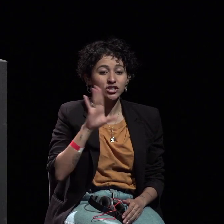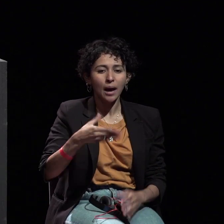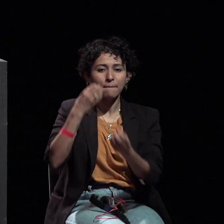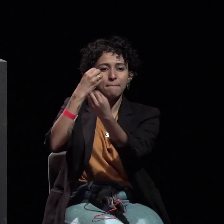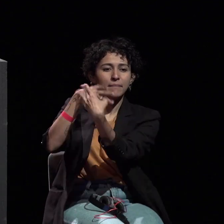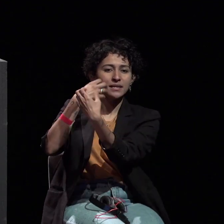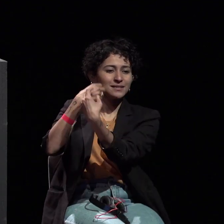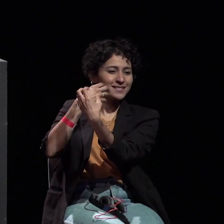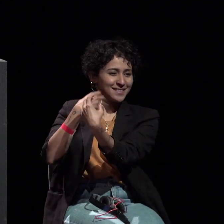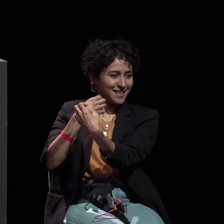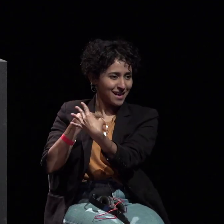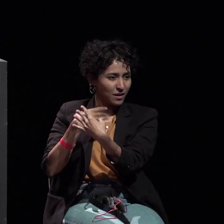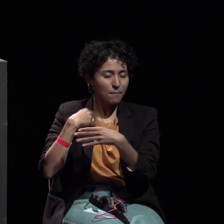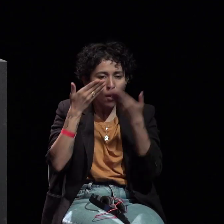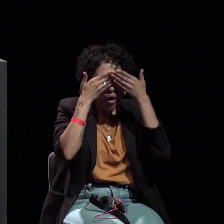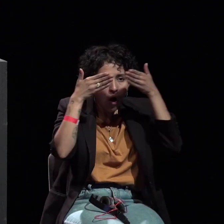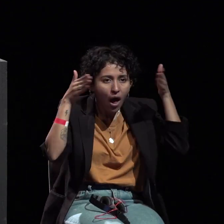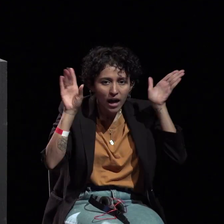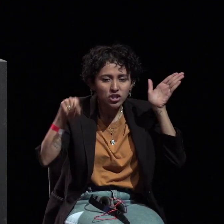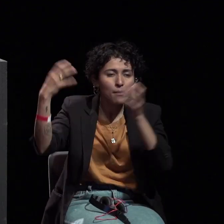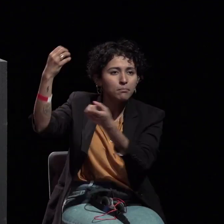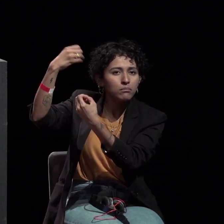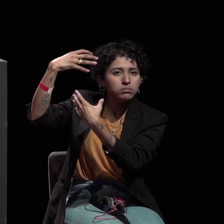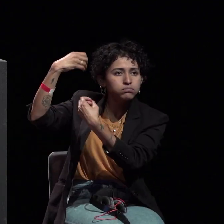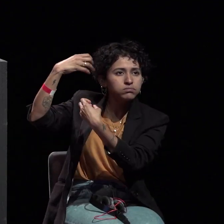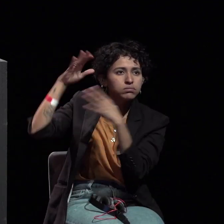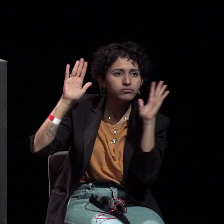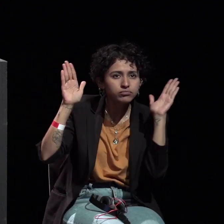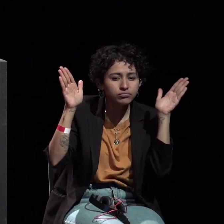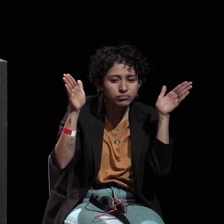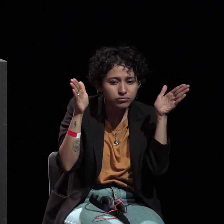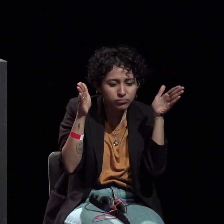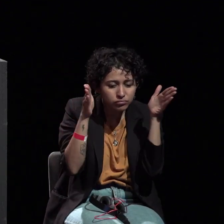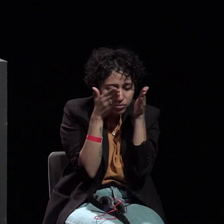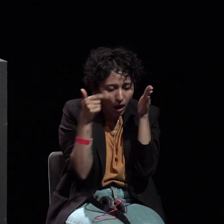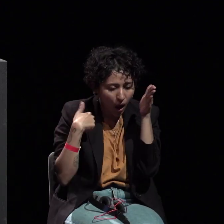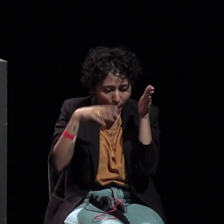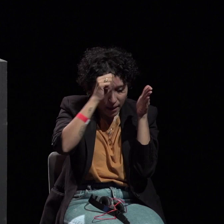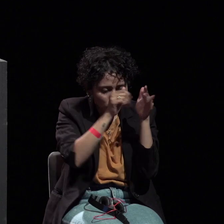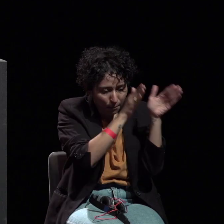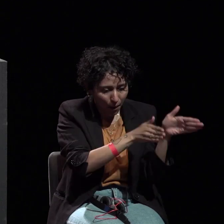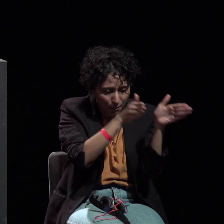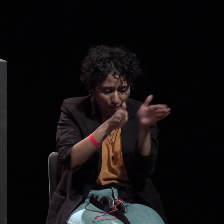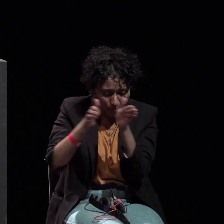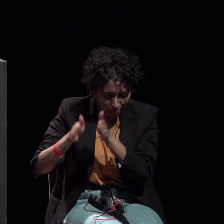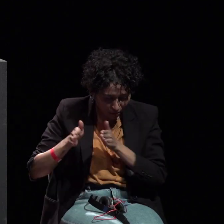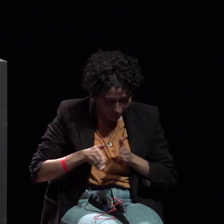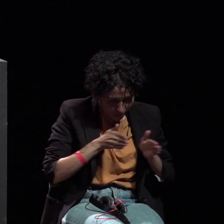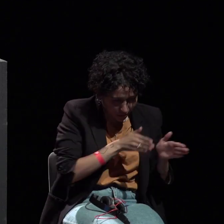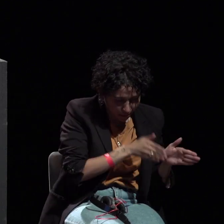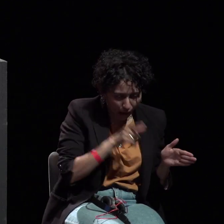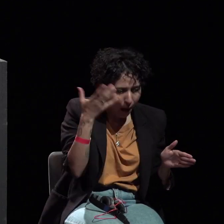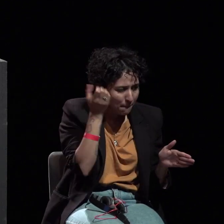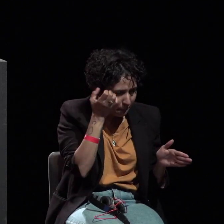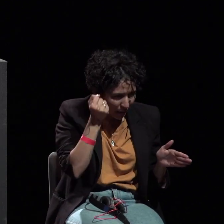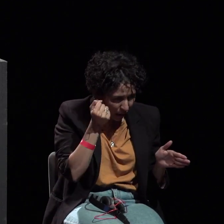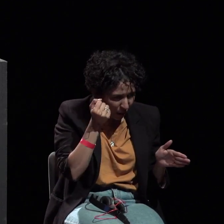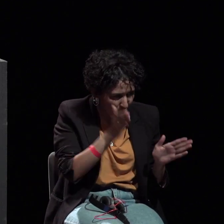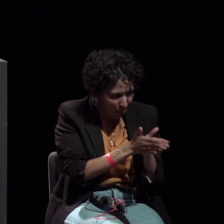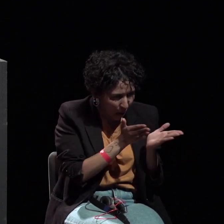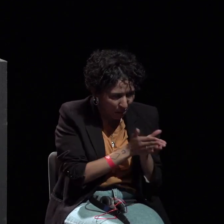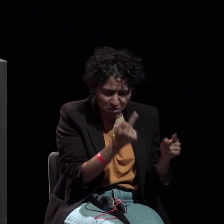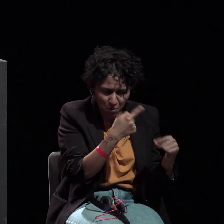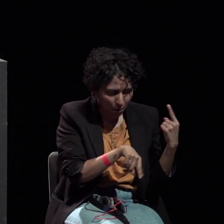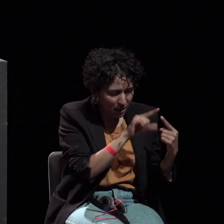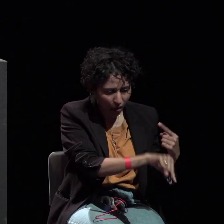hierarquicamente em papéis sociais. É por isso, se a gente tentar fazer aqui uma ligação muito drástica entre o que eu comecei falando